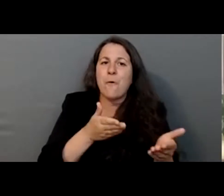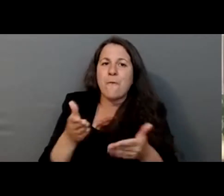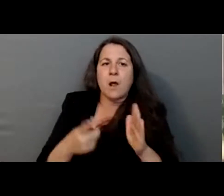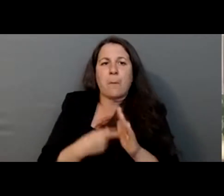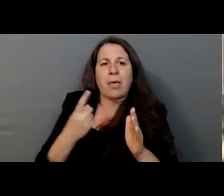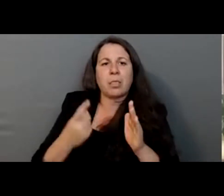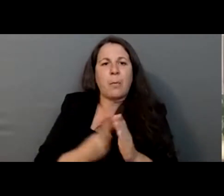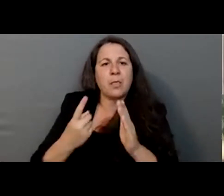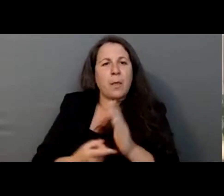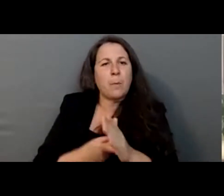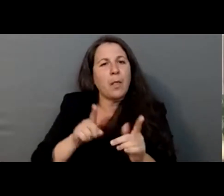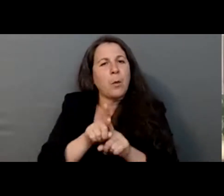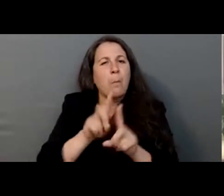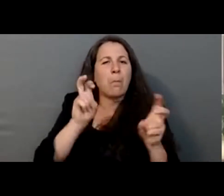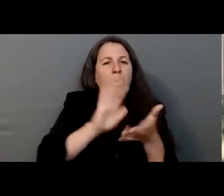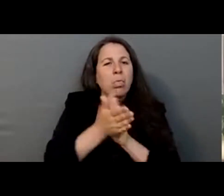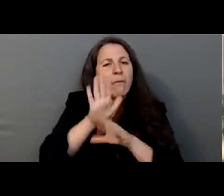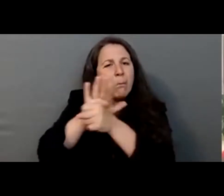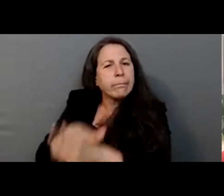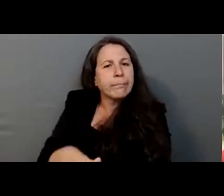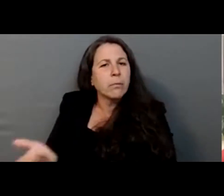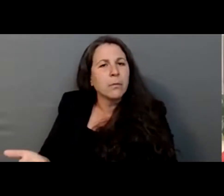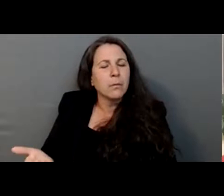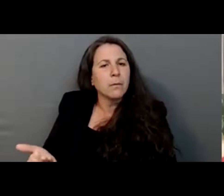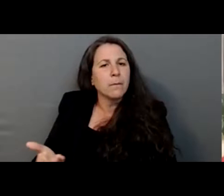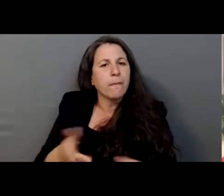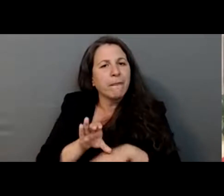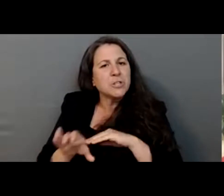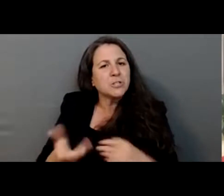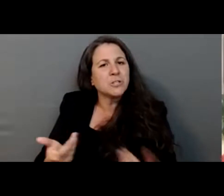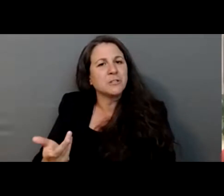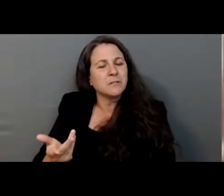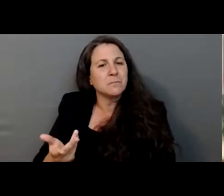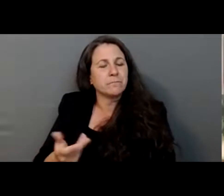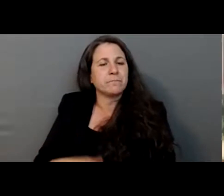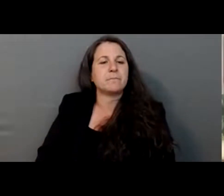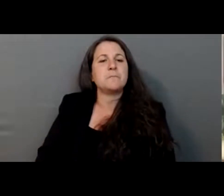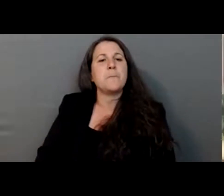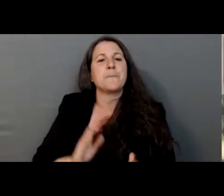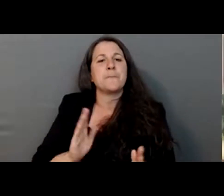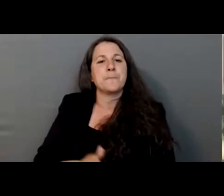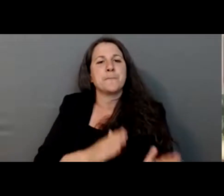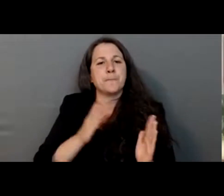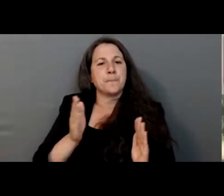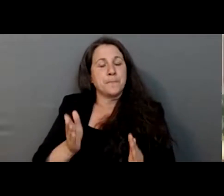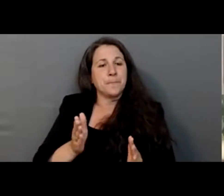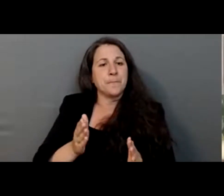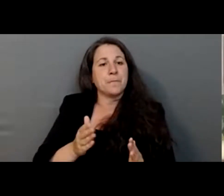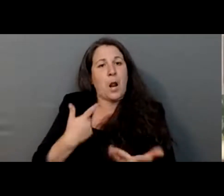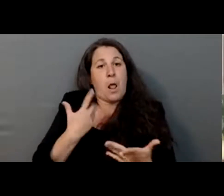médicale à mourir. Je terminerai en fait sur différents sujets brièvement par rapport au fait